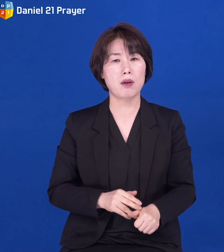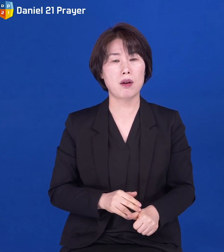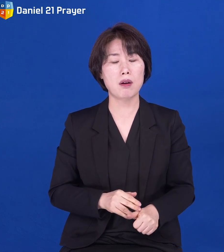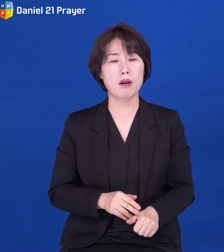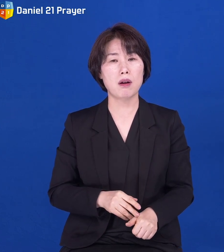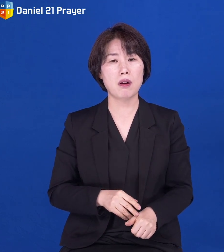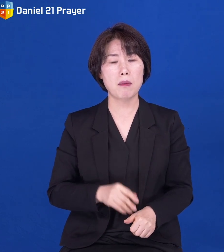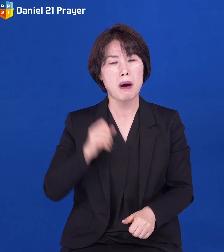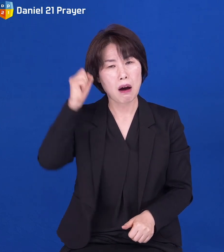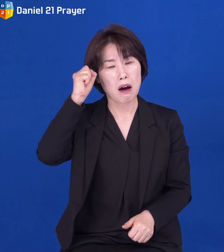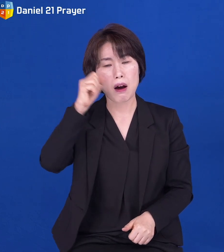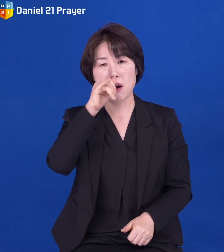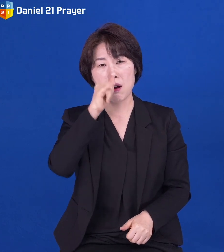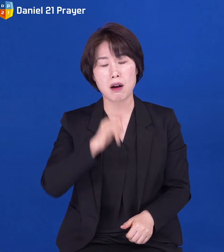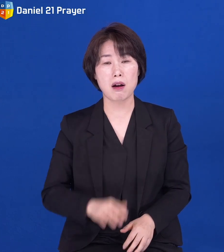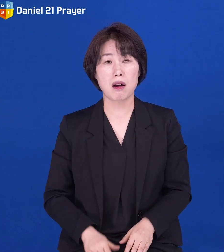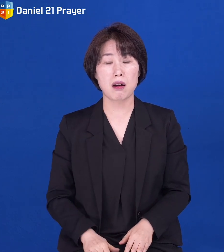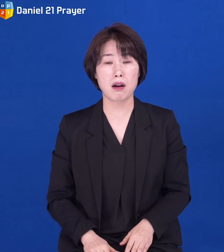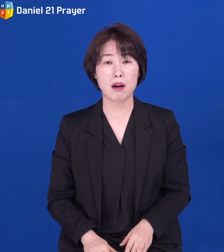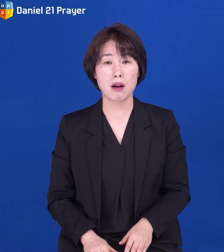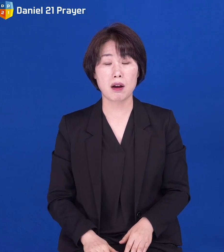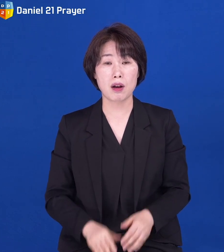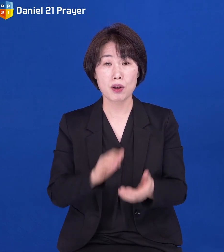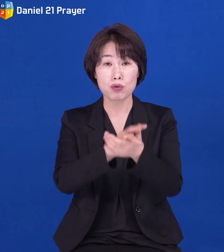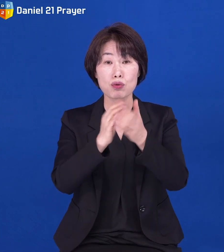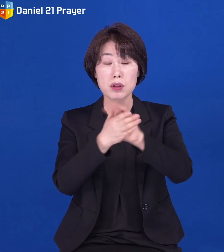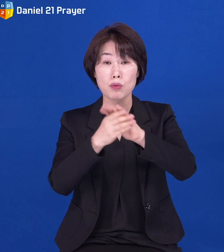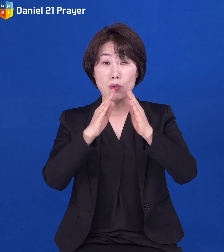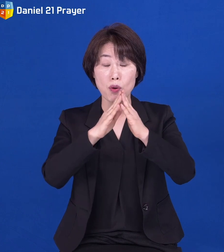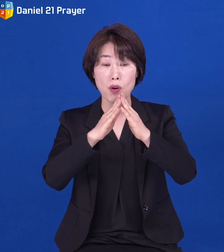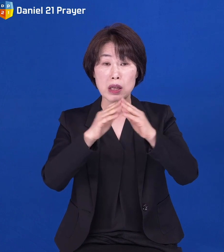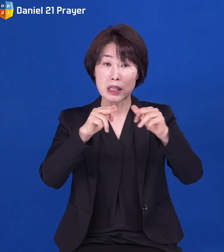사실은. 그러니까 유치원은 다 통합이에요. 그러니까 사실